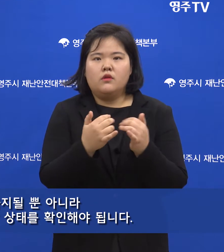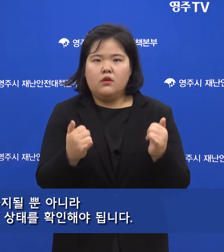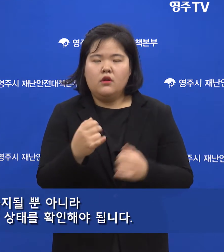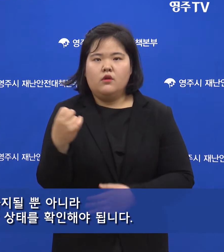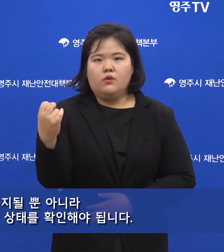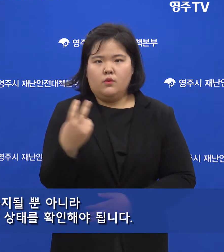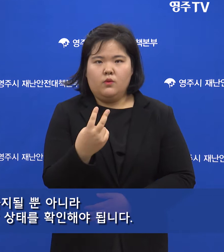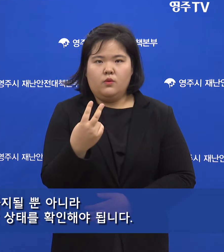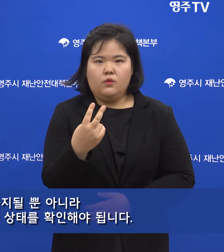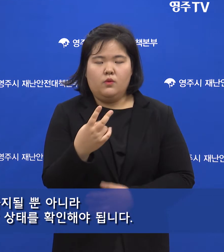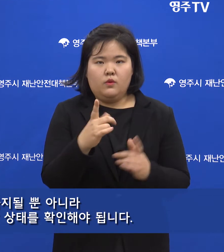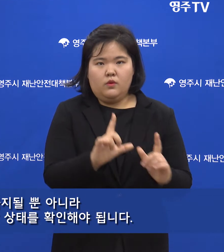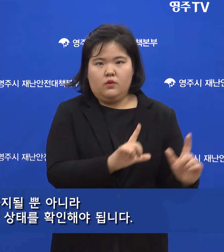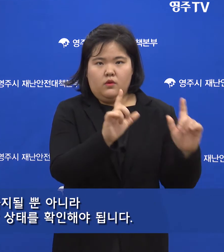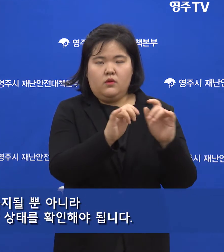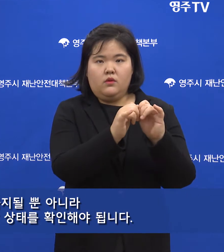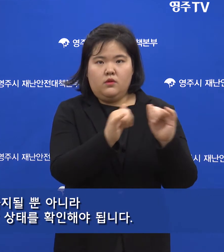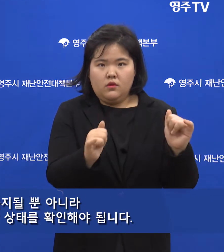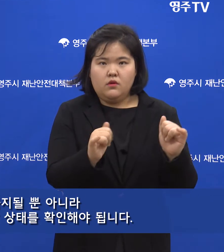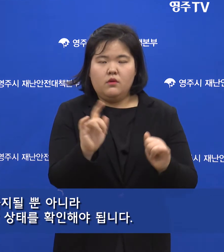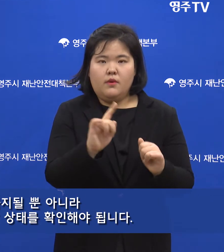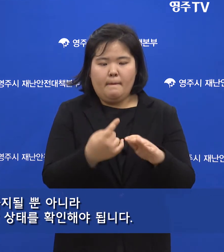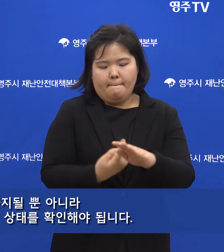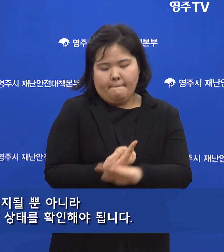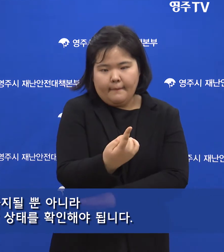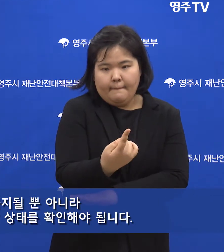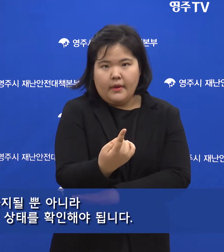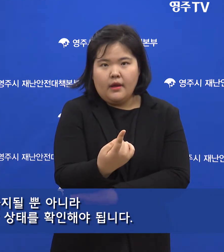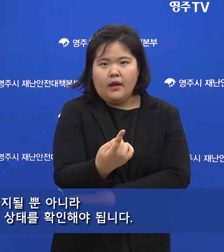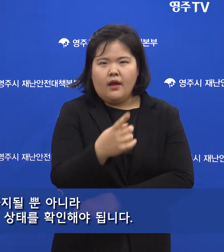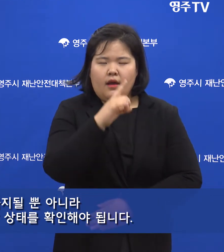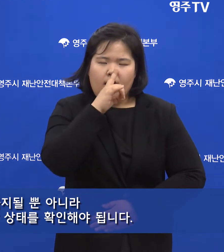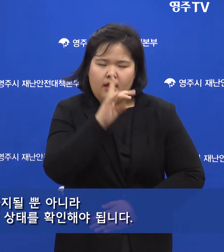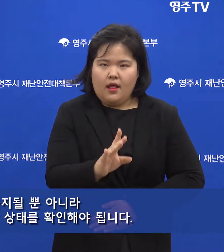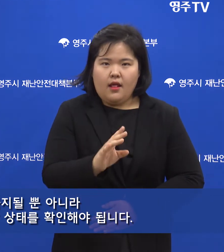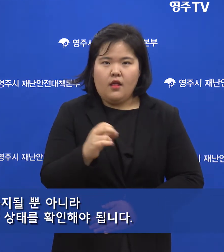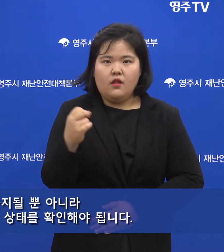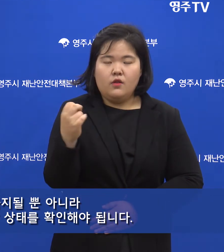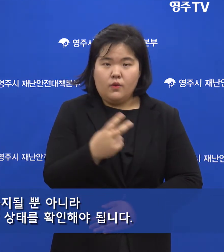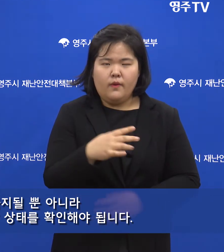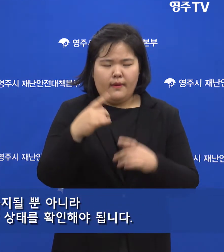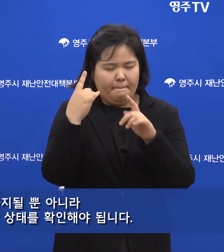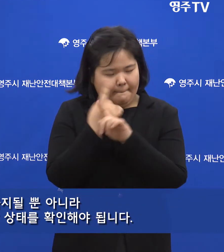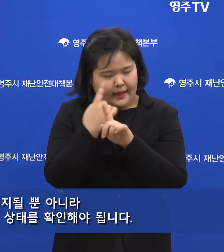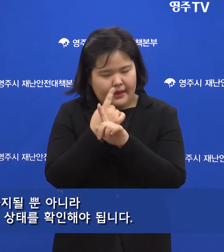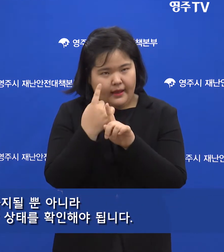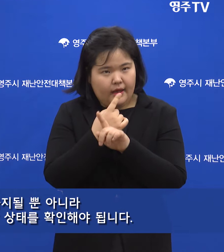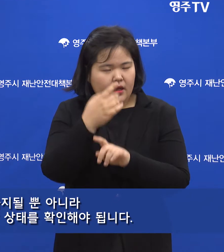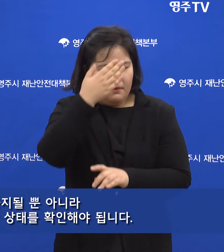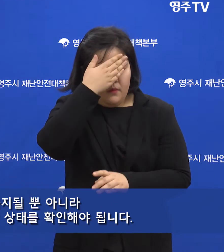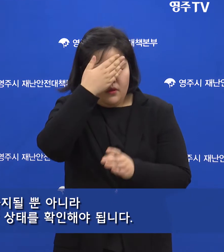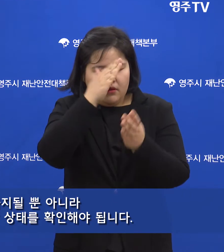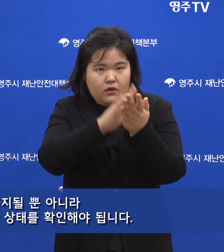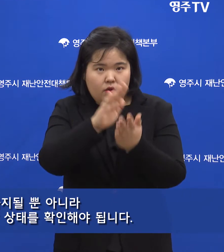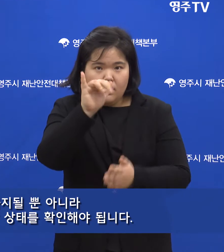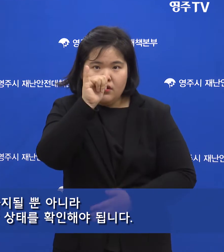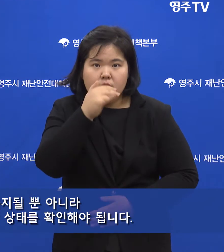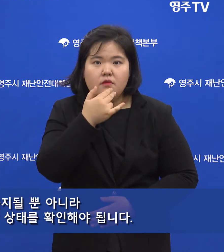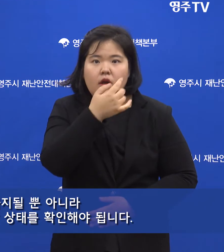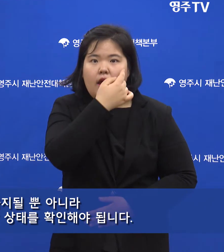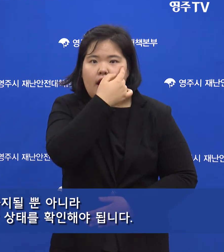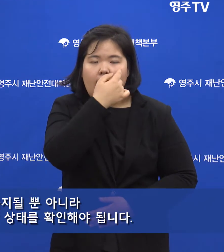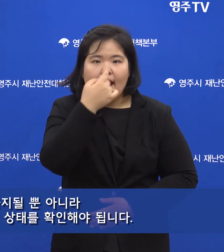종사자와 입소자는 외출이 금지될 뿐 아니라 매일 전원 발열 체크 등 건강